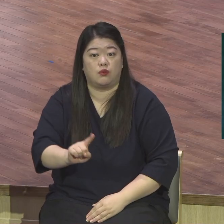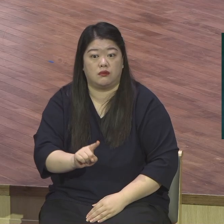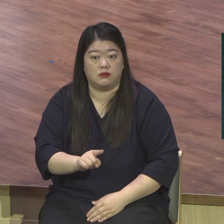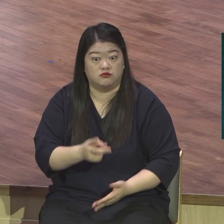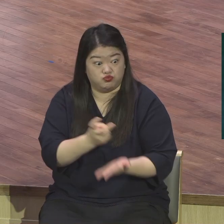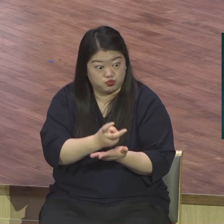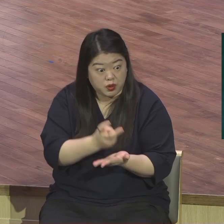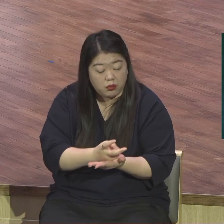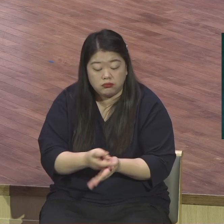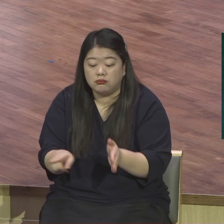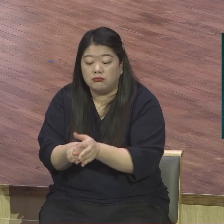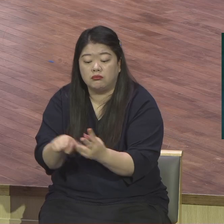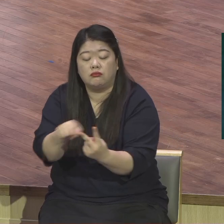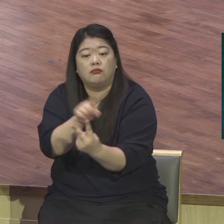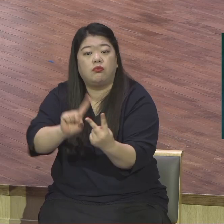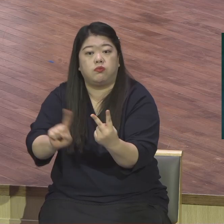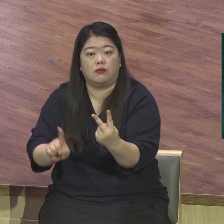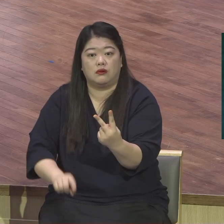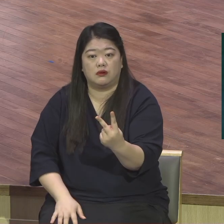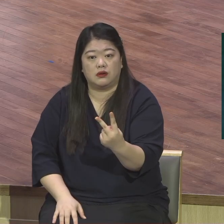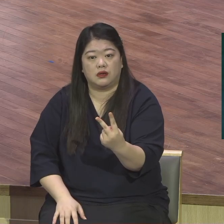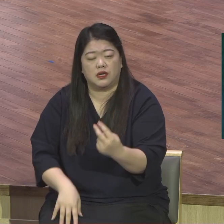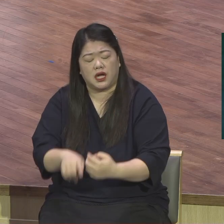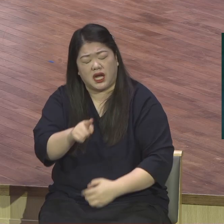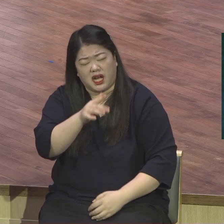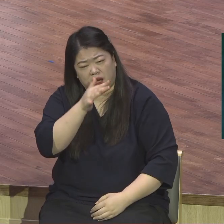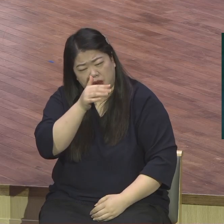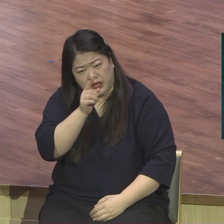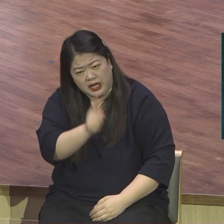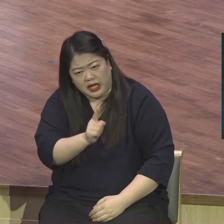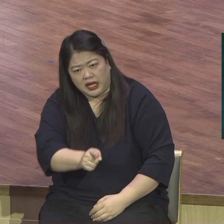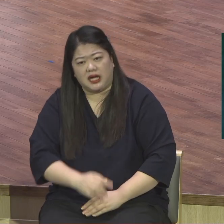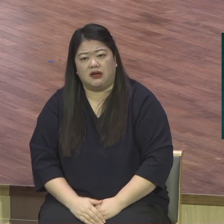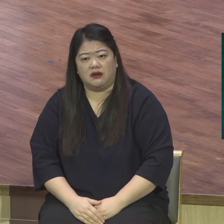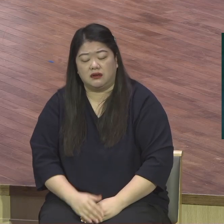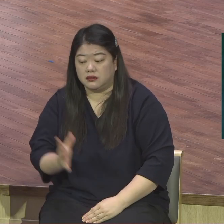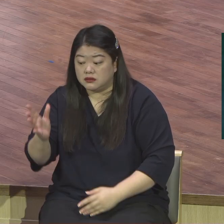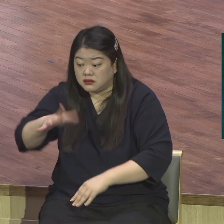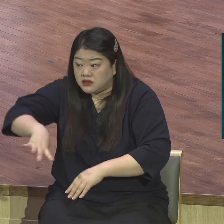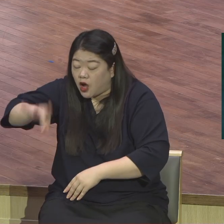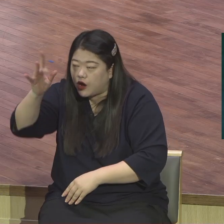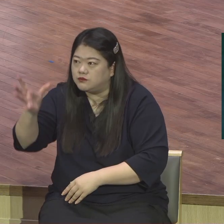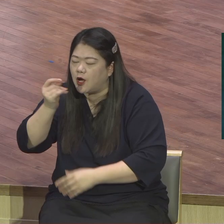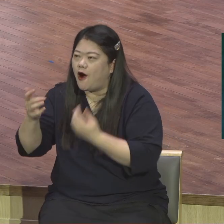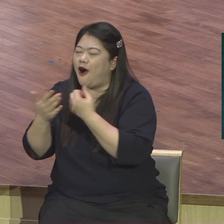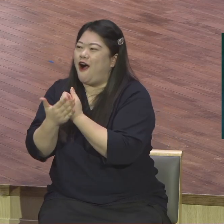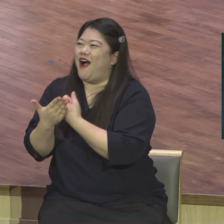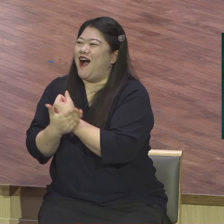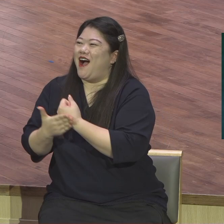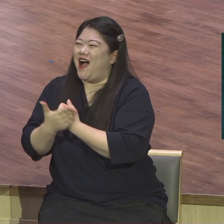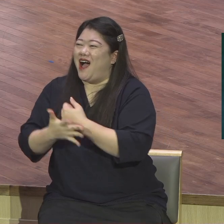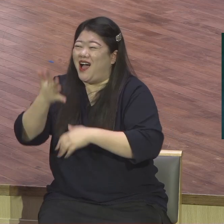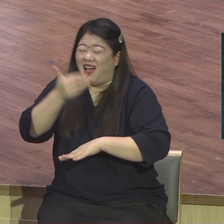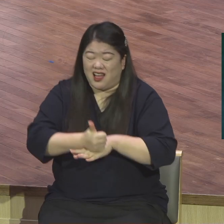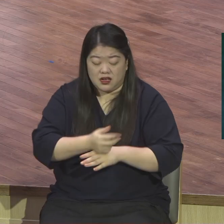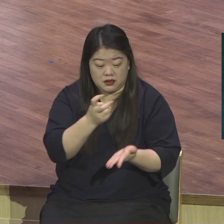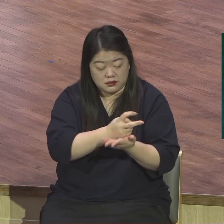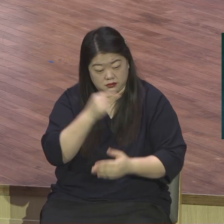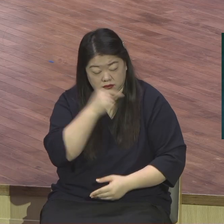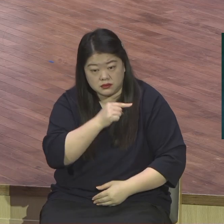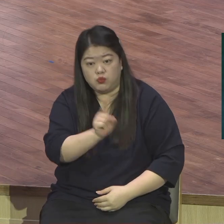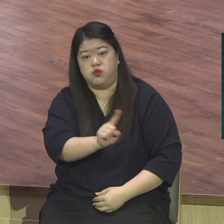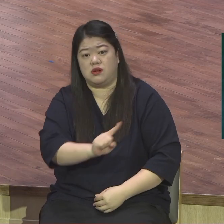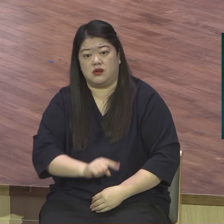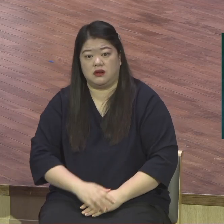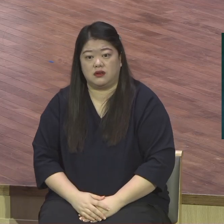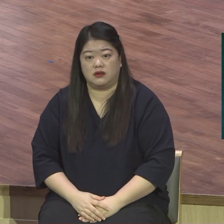믿음으로냐? 너희가 이같이 어리석으냐? 성령으로 시작하였다가 이제는 육체로 마치겠느냐? 너희가 이같이